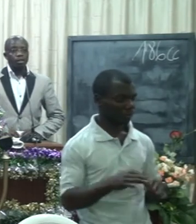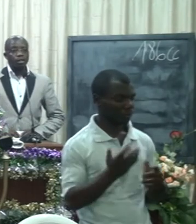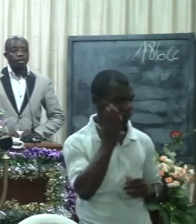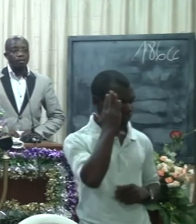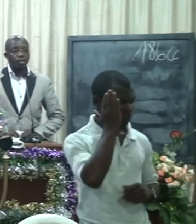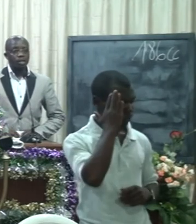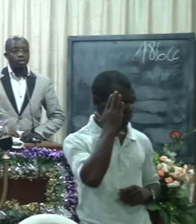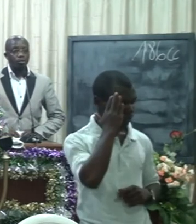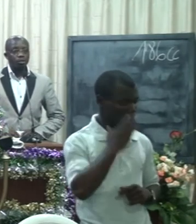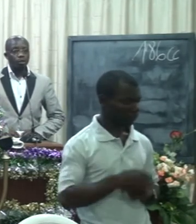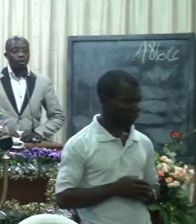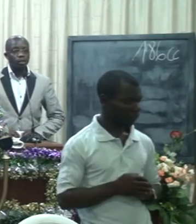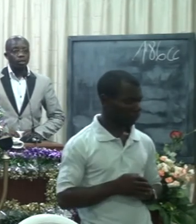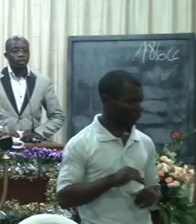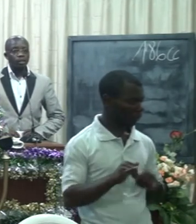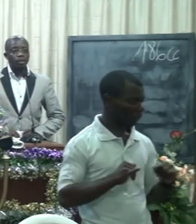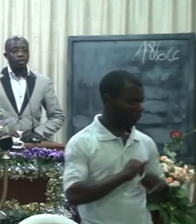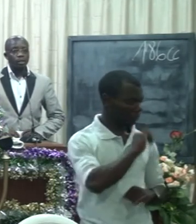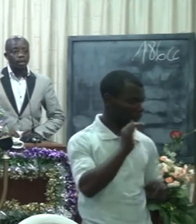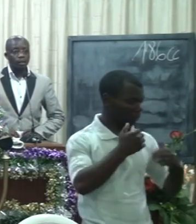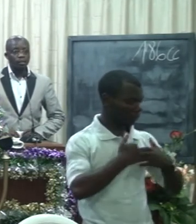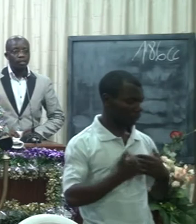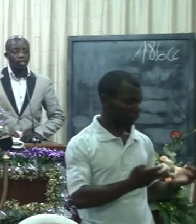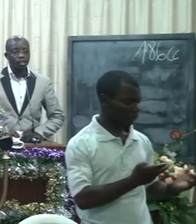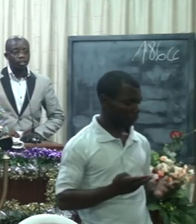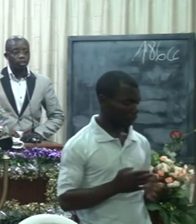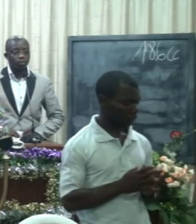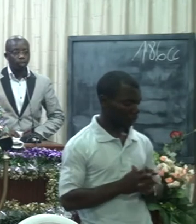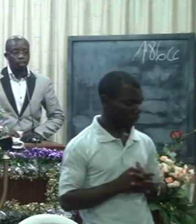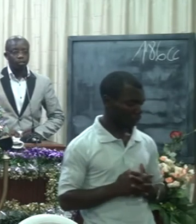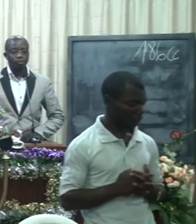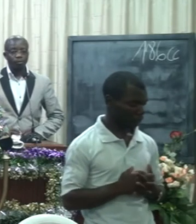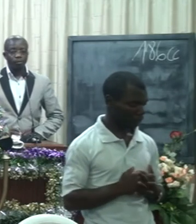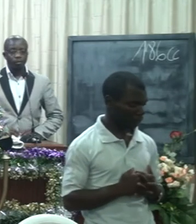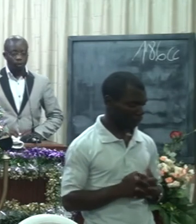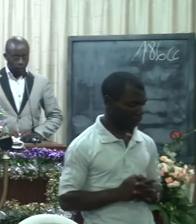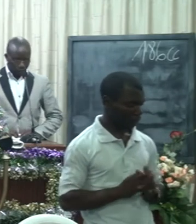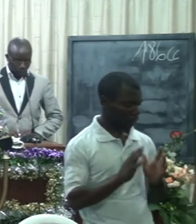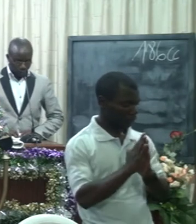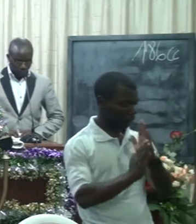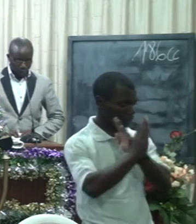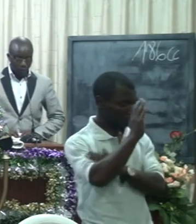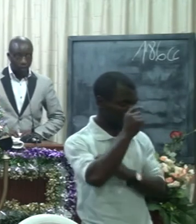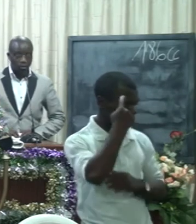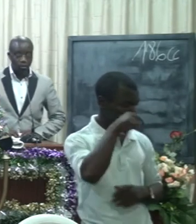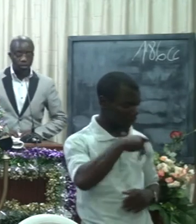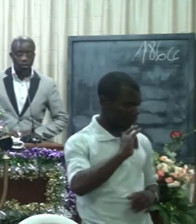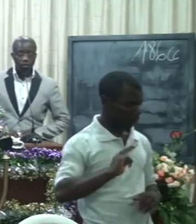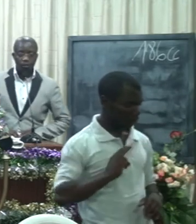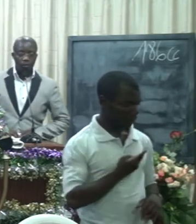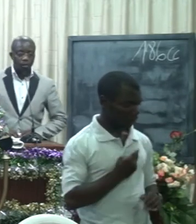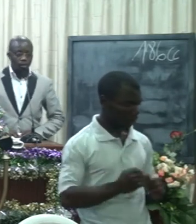savoir si namna gani kujua? Je l'ai déjà reçu. Kama tayari nilishampokea. Et prions Dieu qui